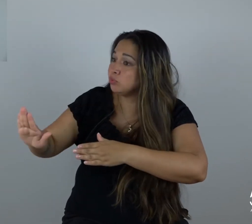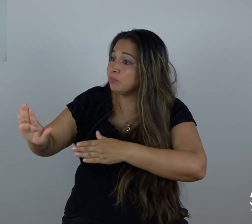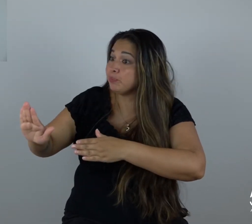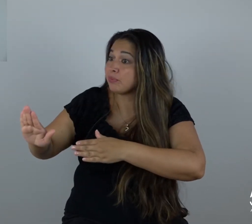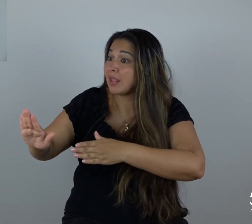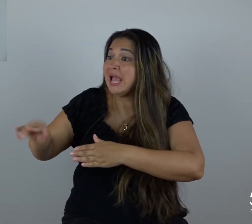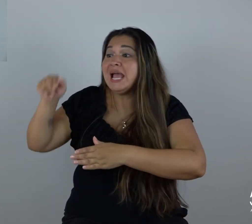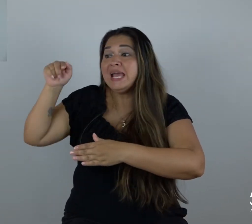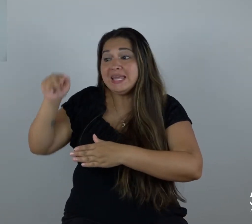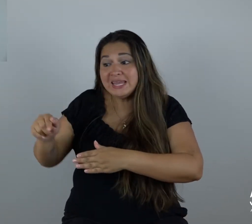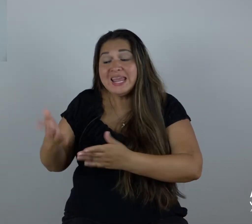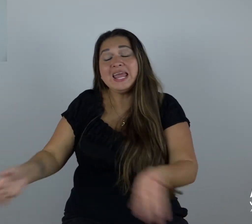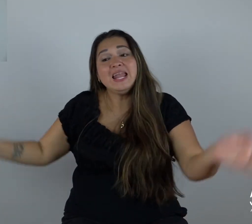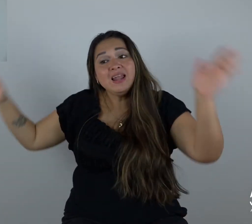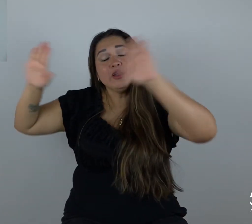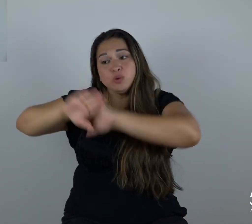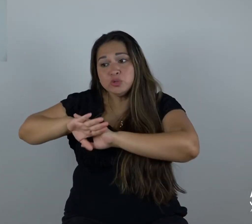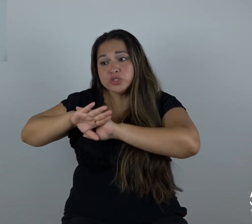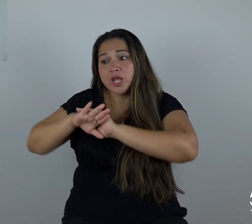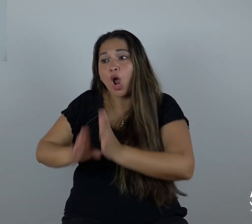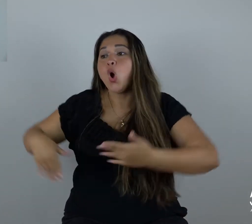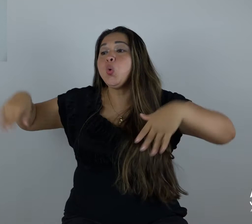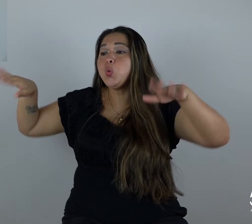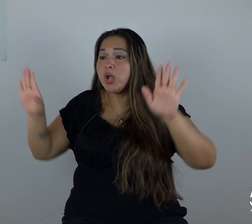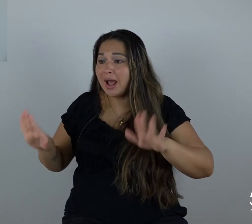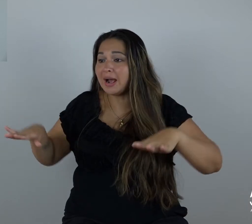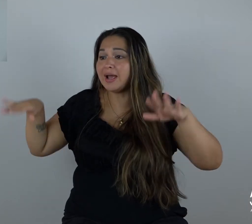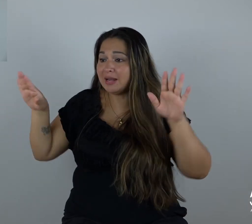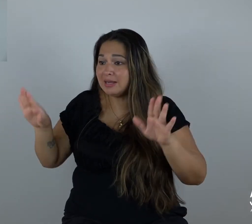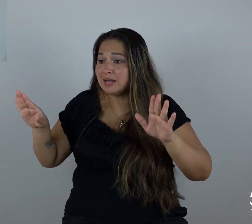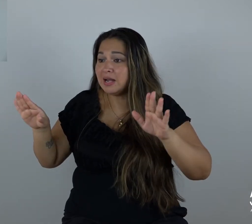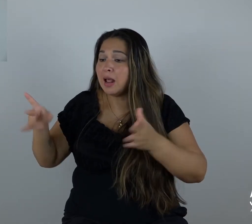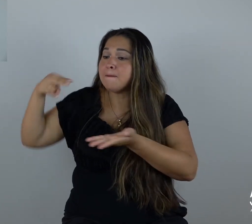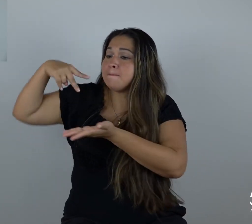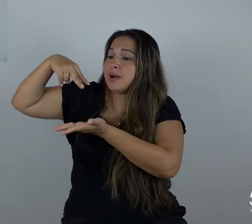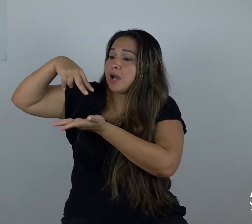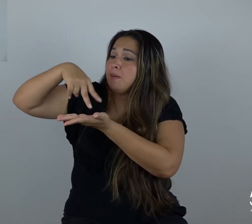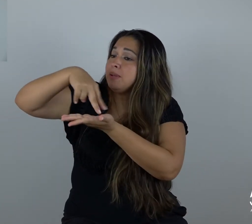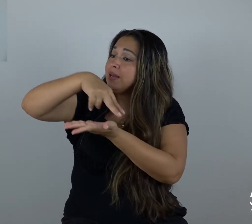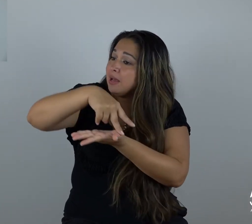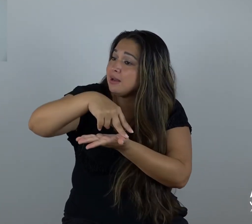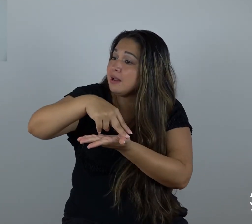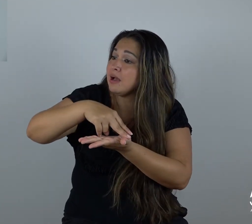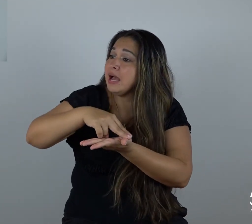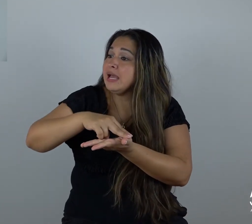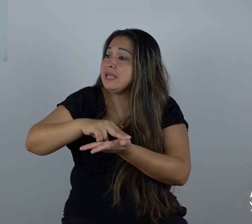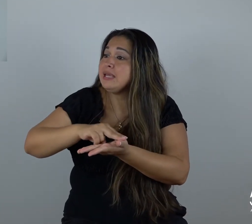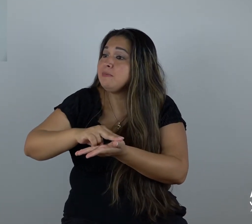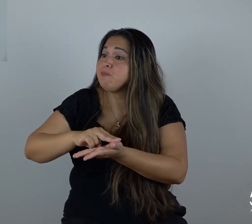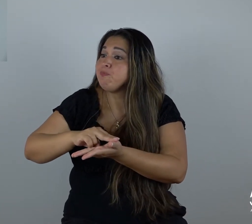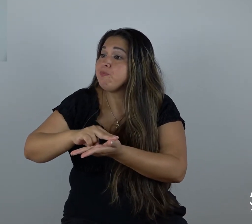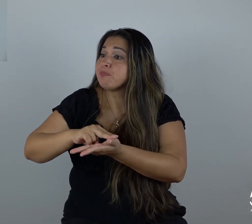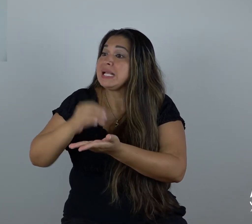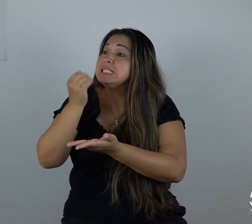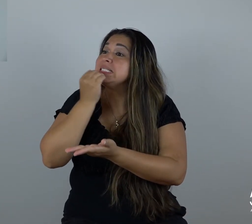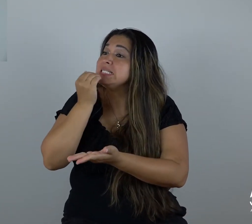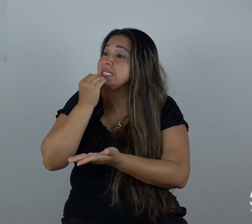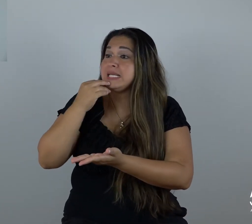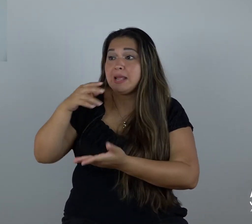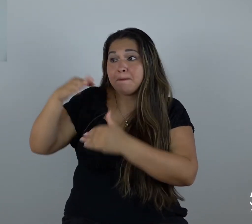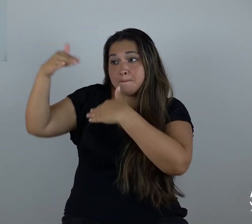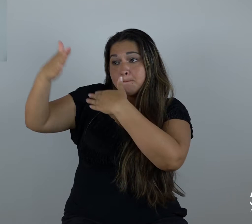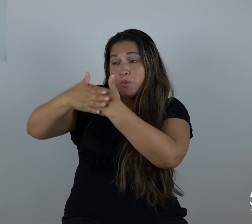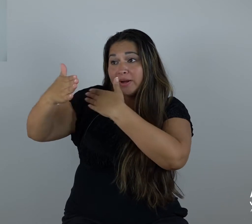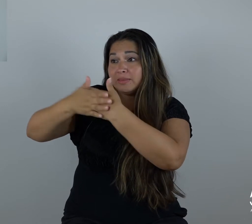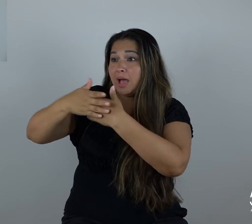del cordero, no pasará y no habrá muerte. Esto es lo que celebramos en la Pascua, la liberación del pueblo de Israel